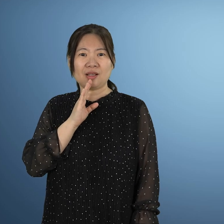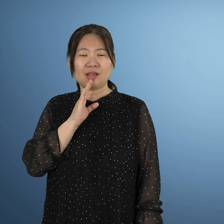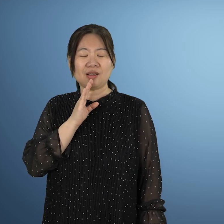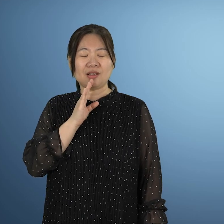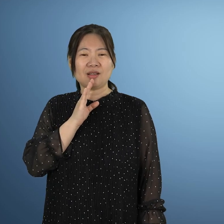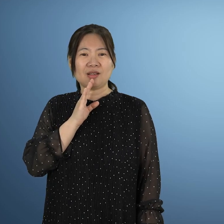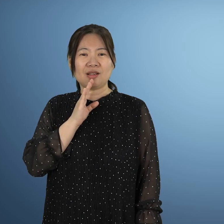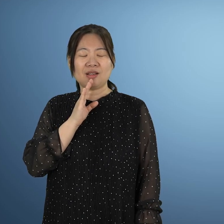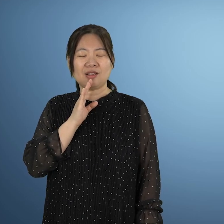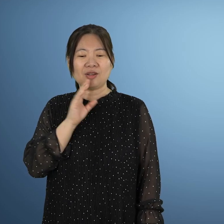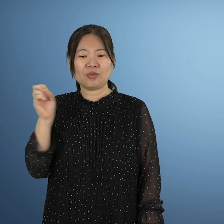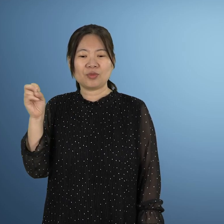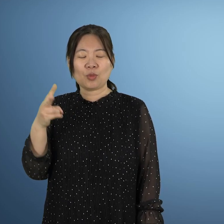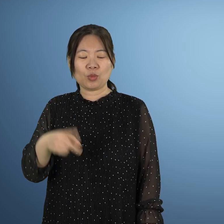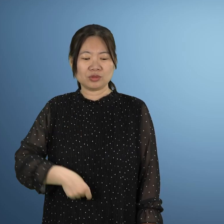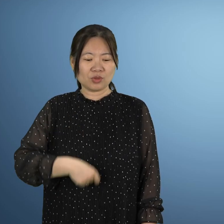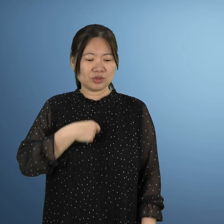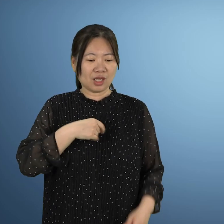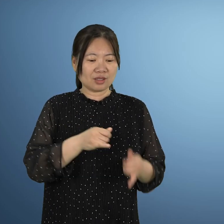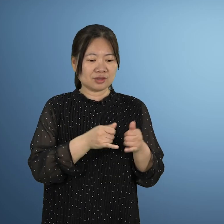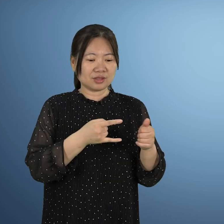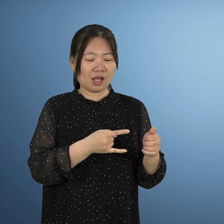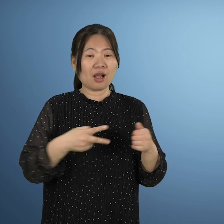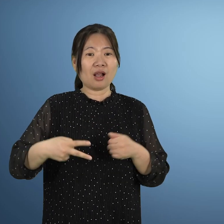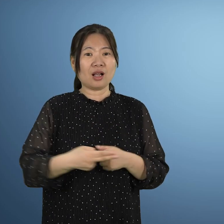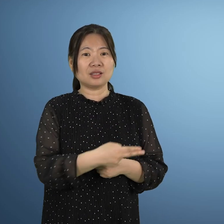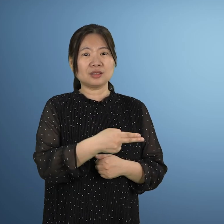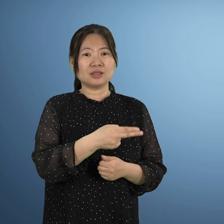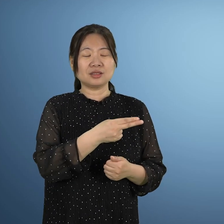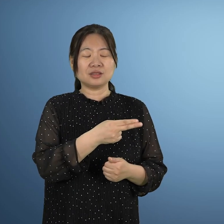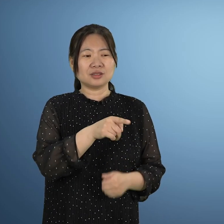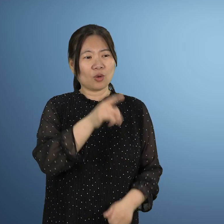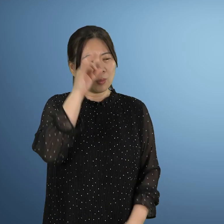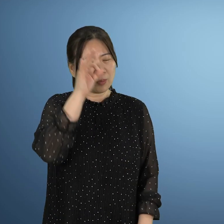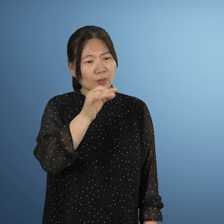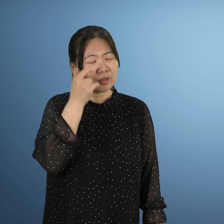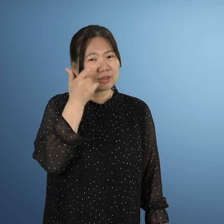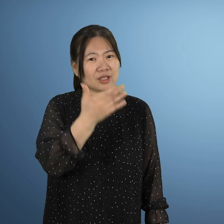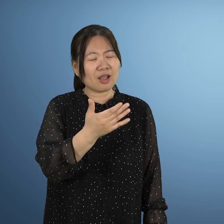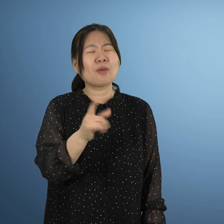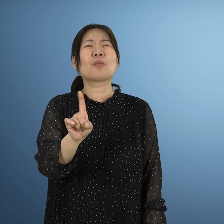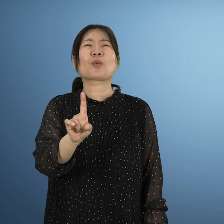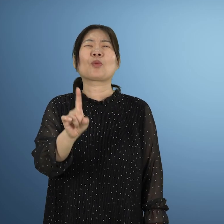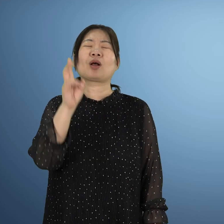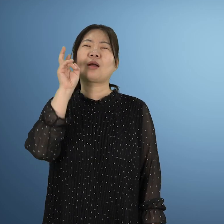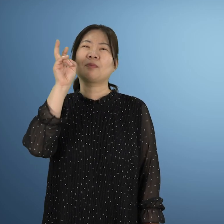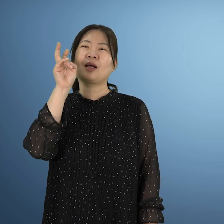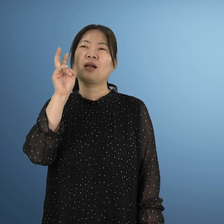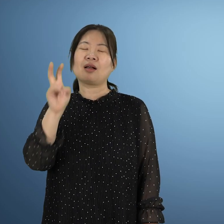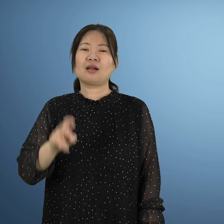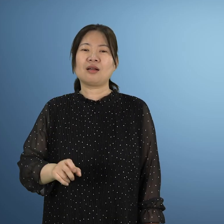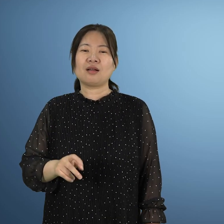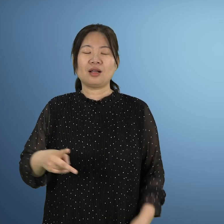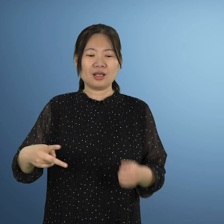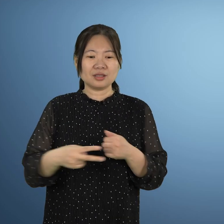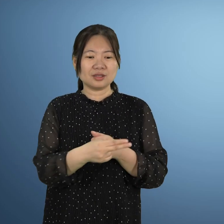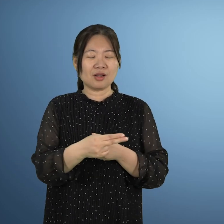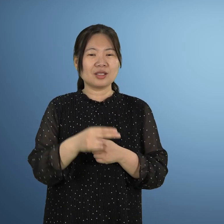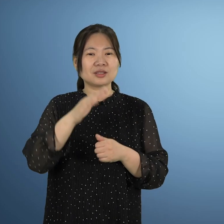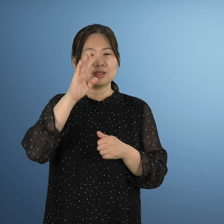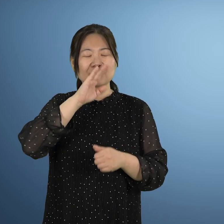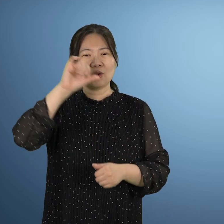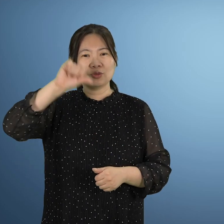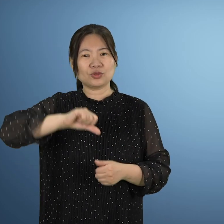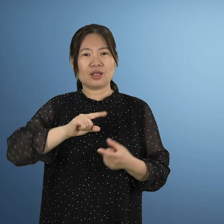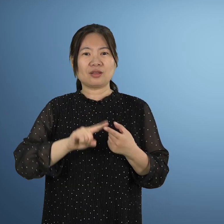뜻이에요. 또 정직한 자가 끊어지는 법 봤냐? 뭔가 끊어질